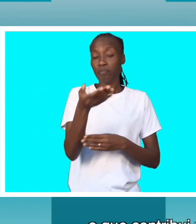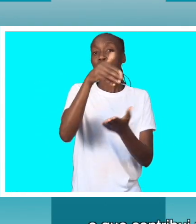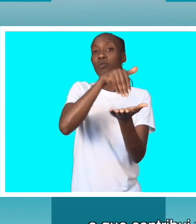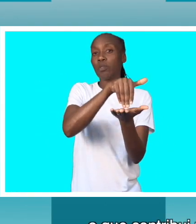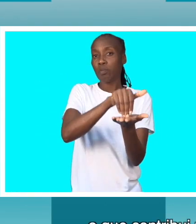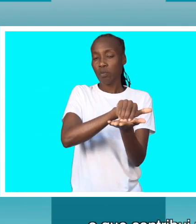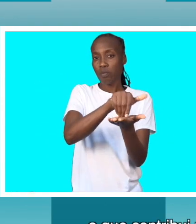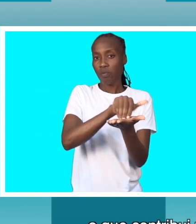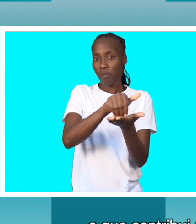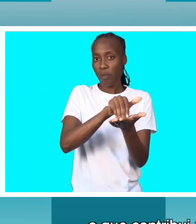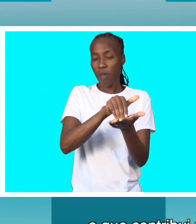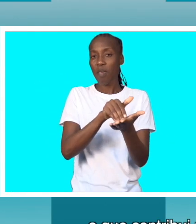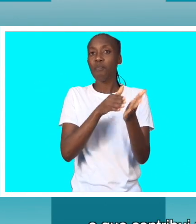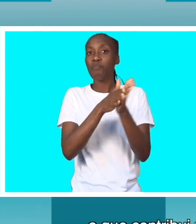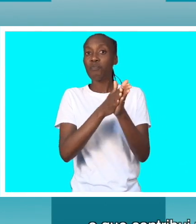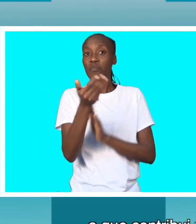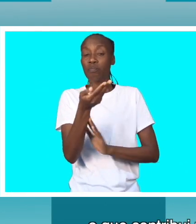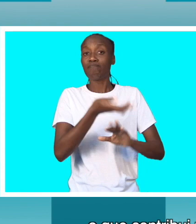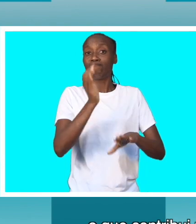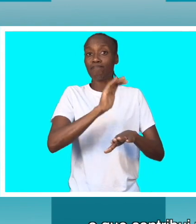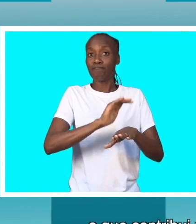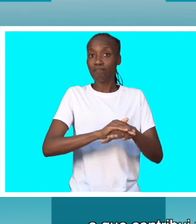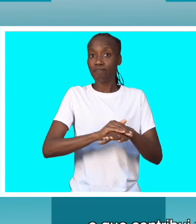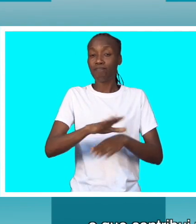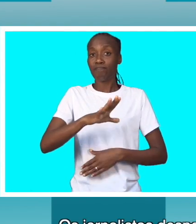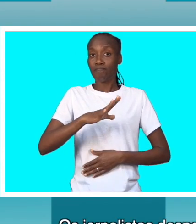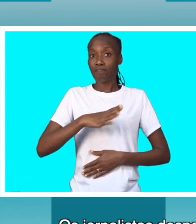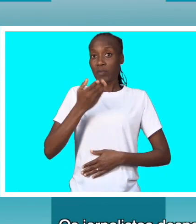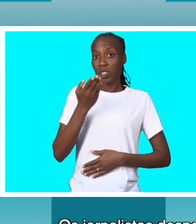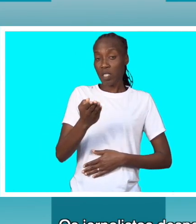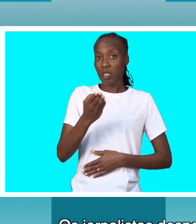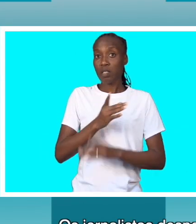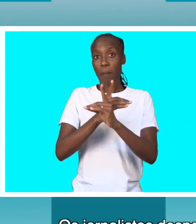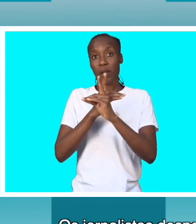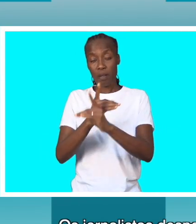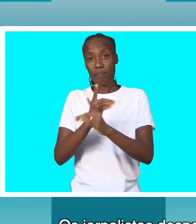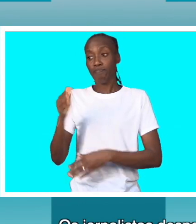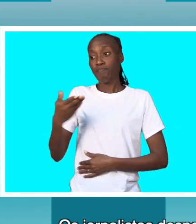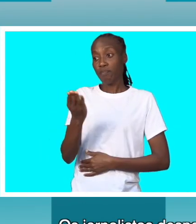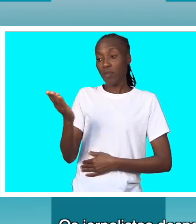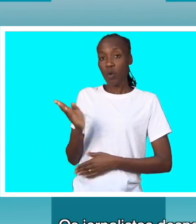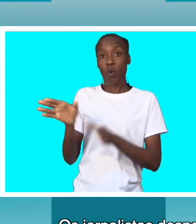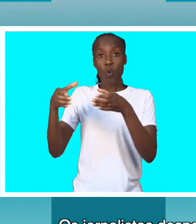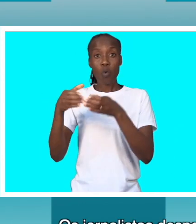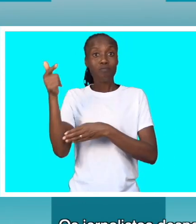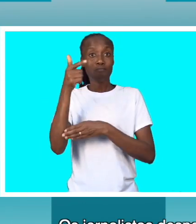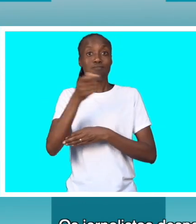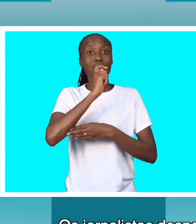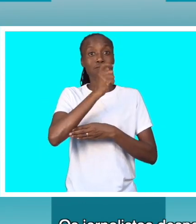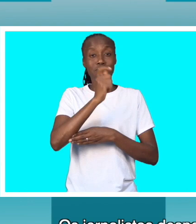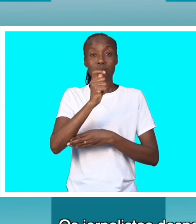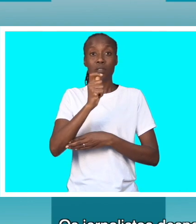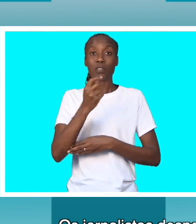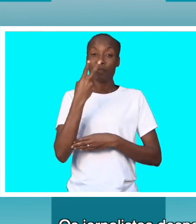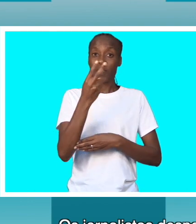aproveitamento de talentos que desapontam nestes festivais. O jornalista Desportivos, que acompanharam a recém